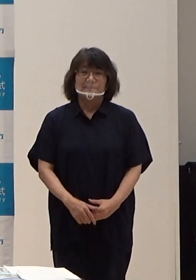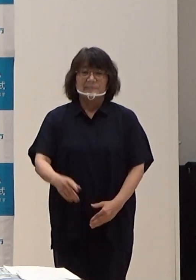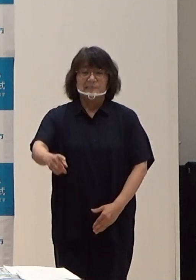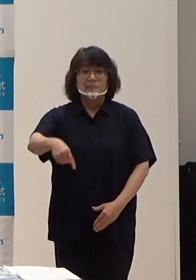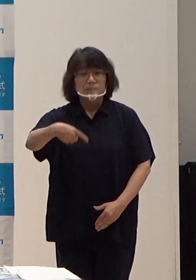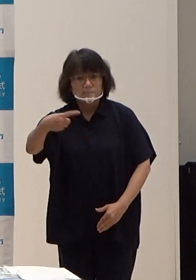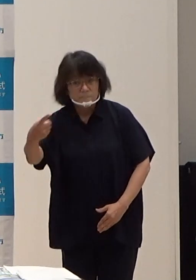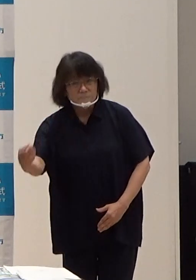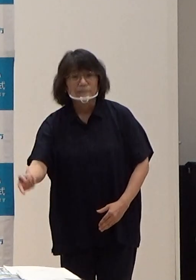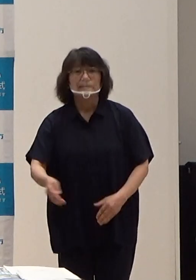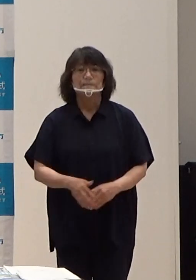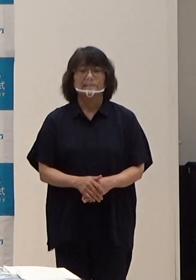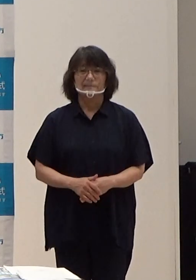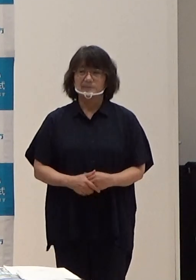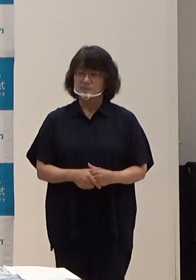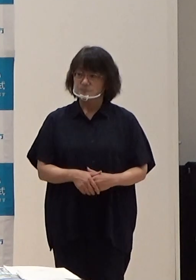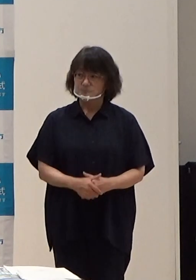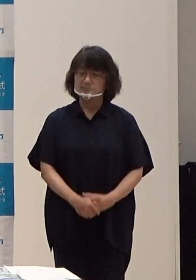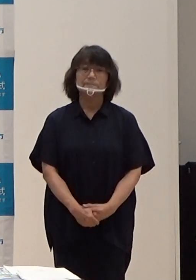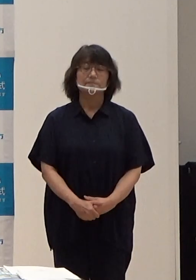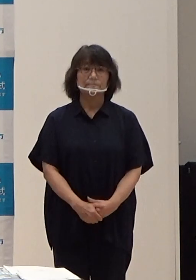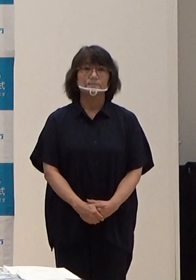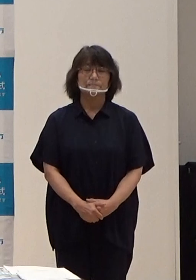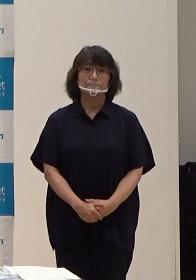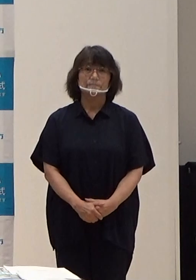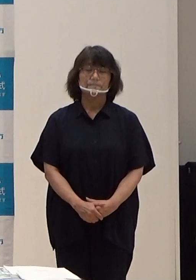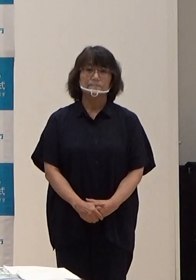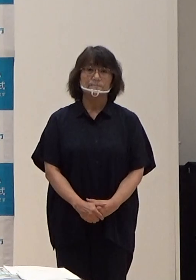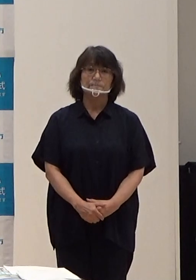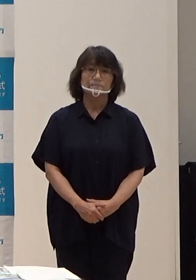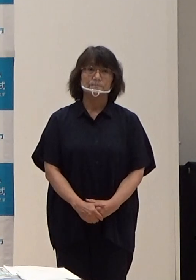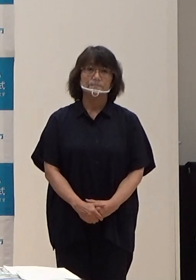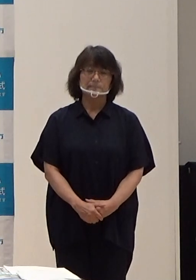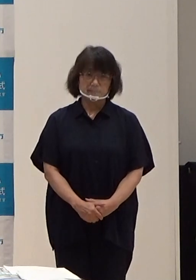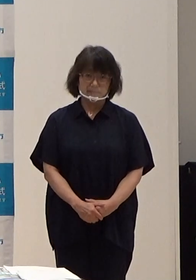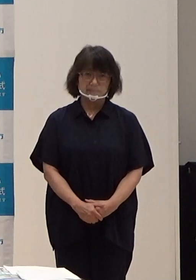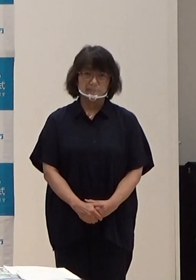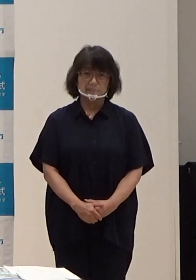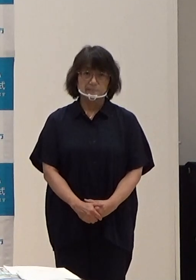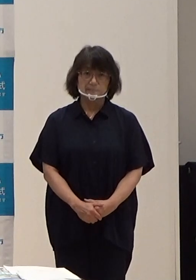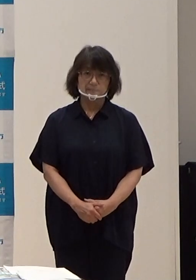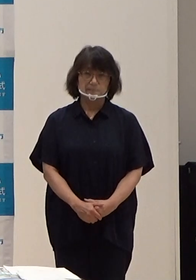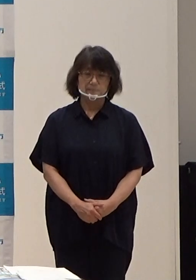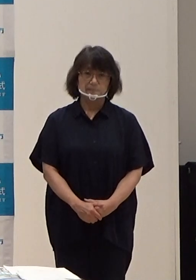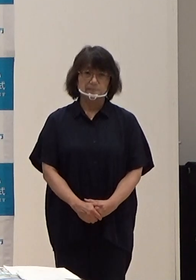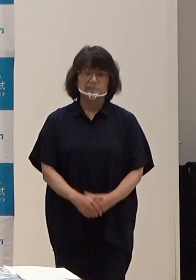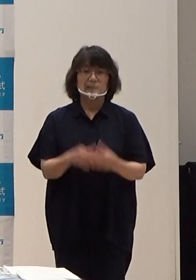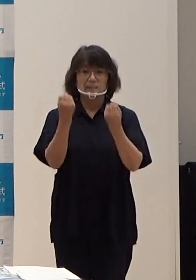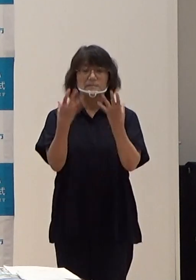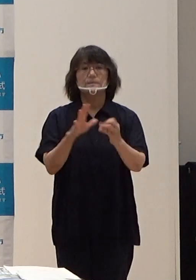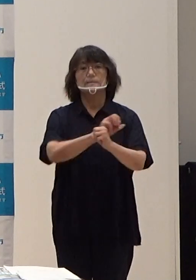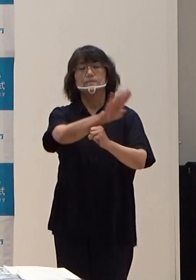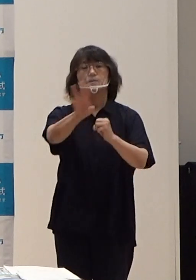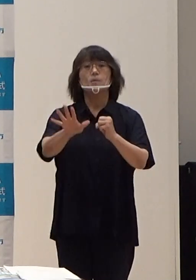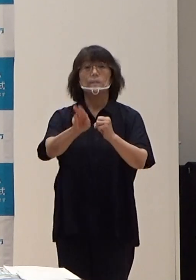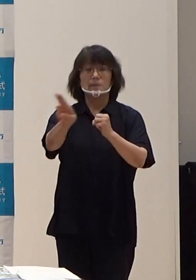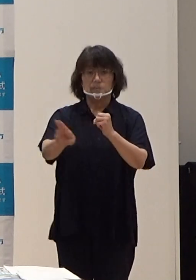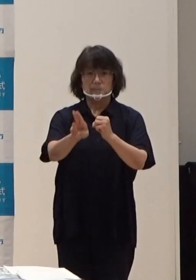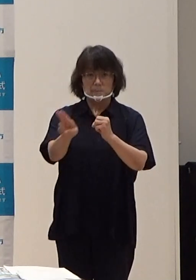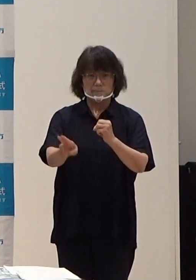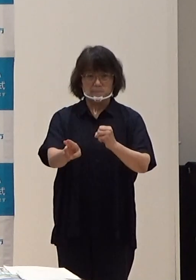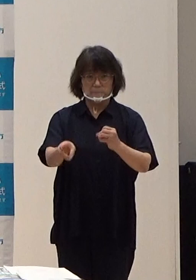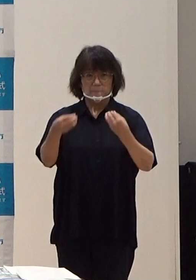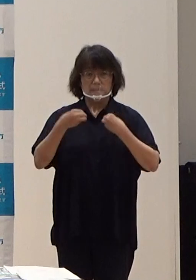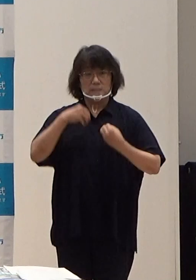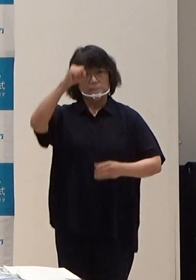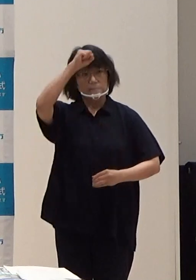て健康管理が大事でございますが、まずはコロナウイルス感染症対策でござい